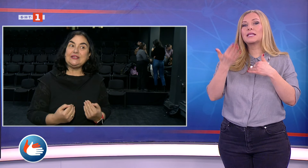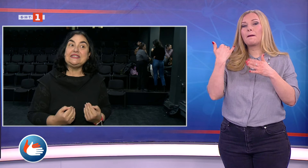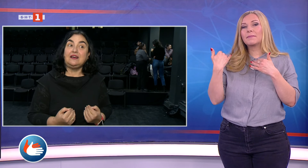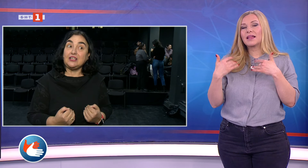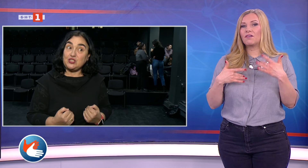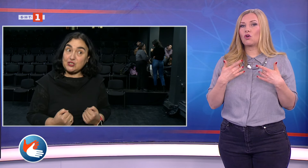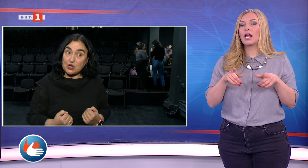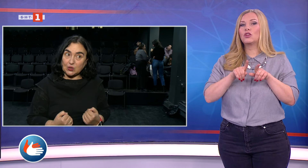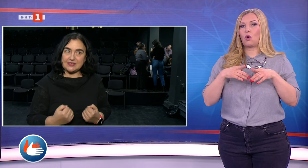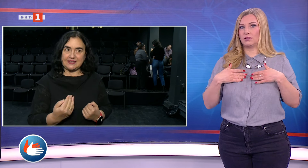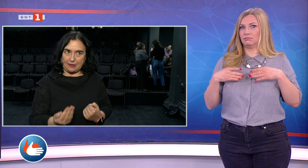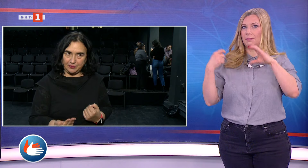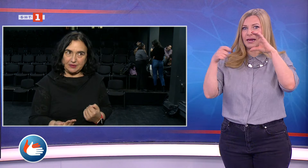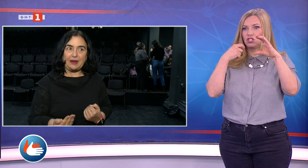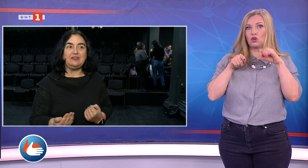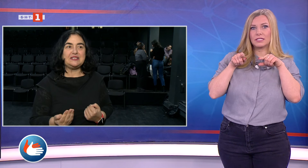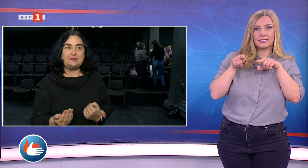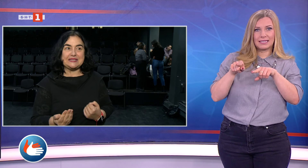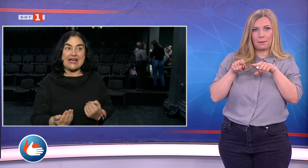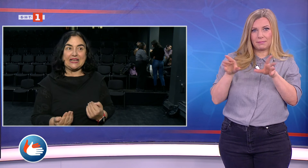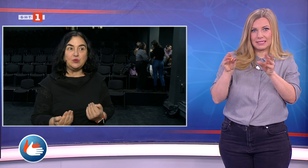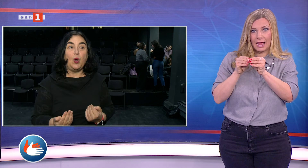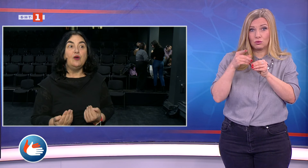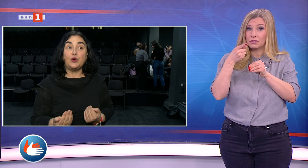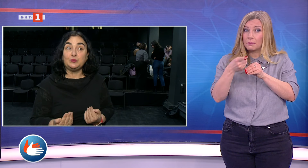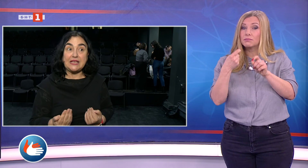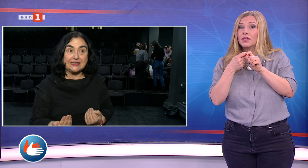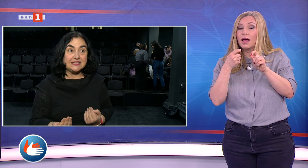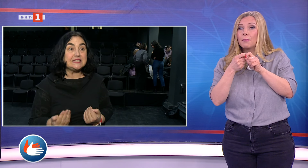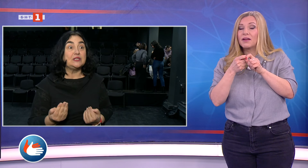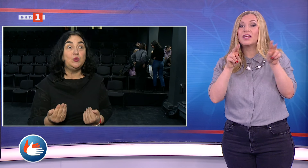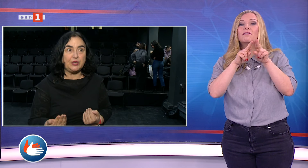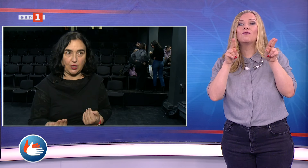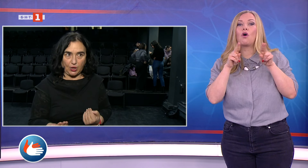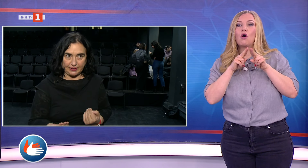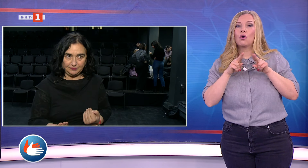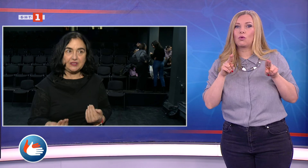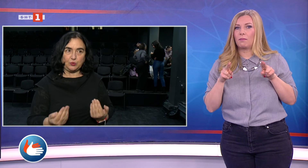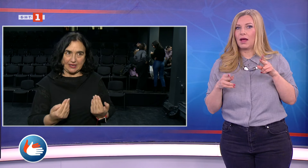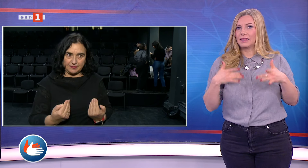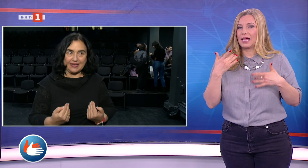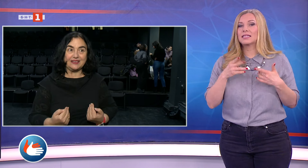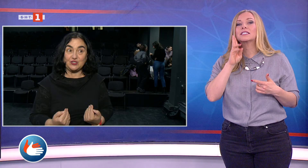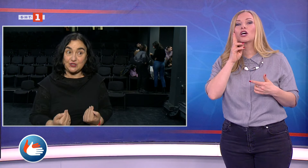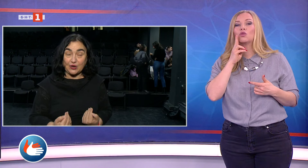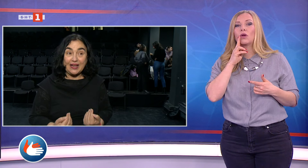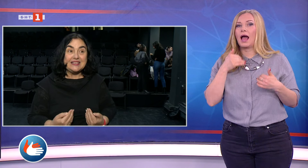на режисьор с теб. Направили сме заедно форум театър за глухи хора, като аз бях режисьор. Сега